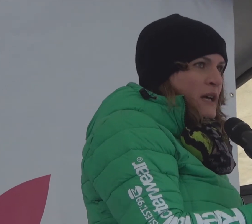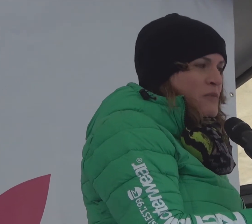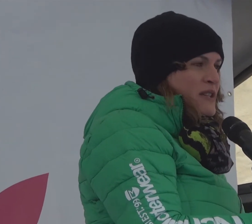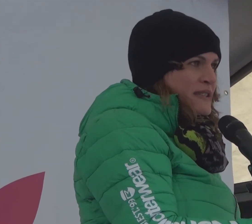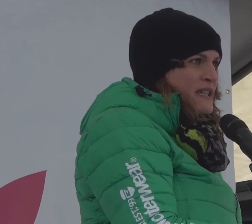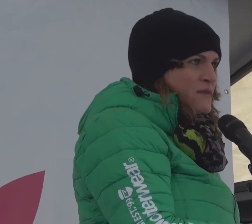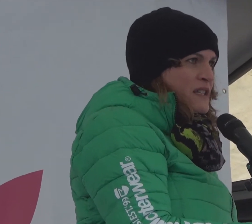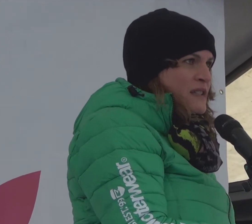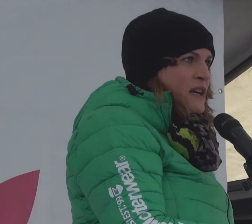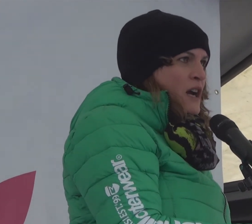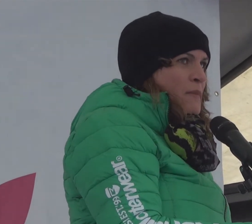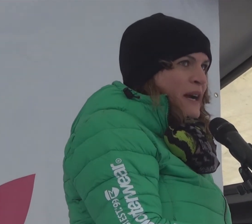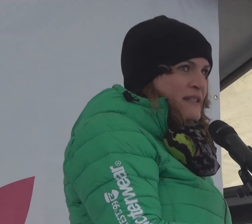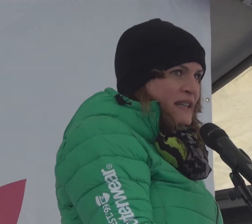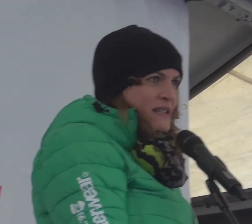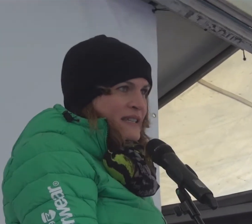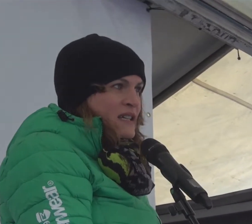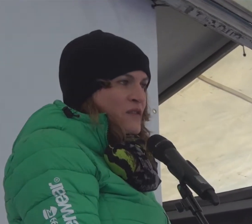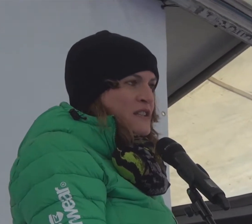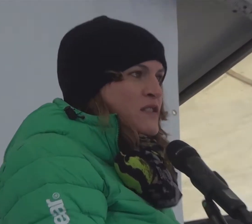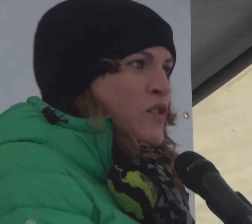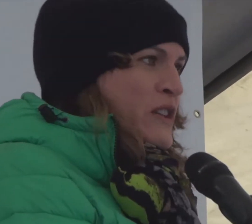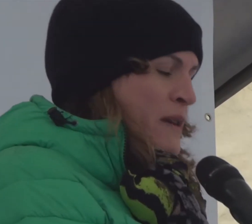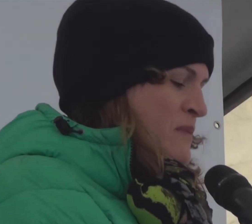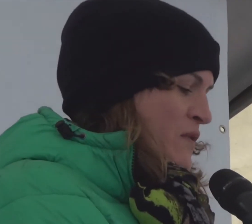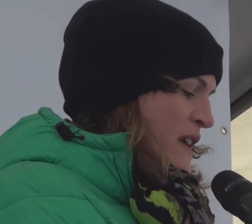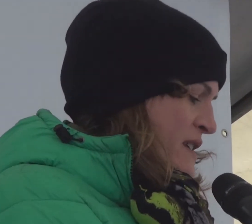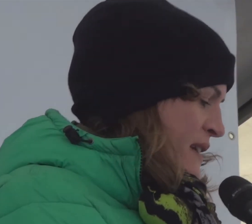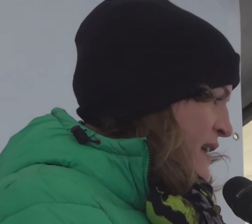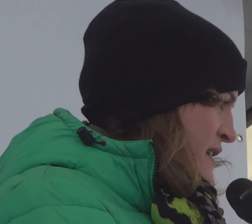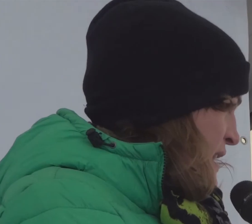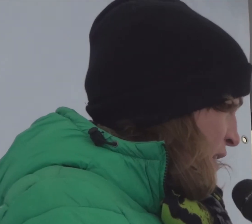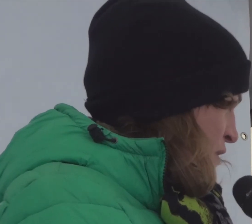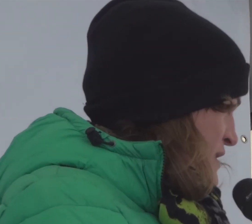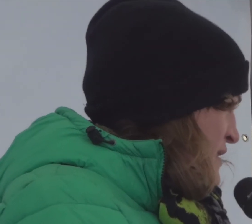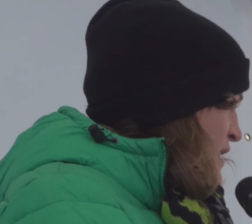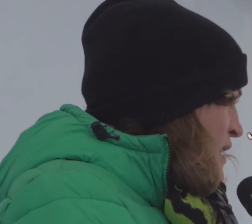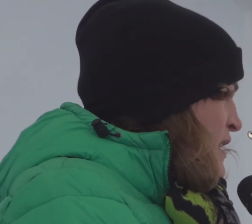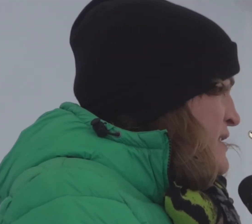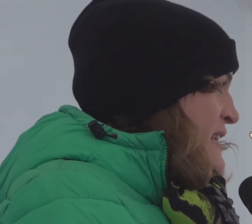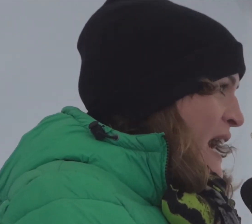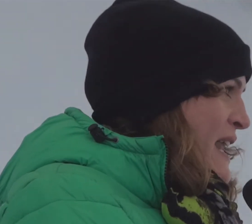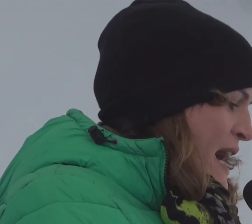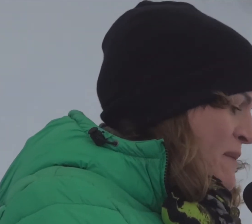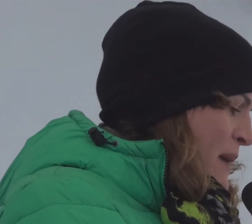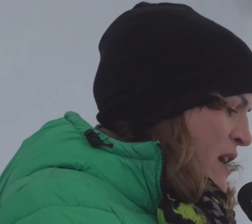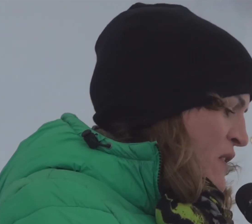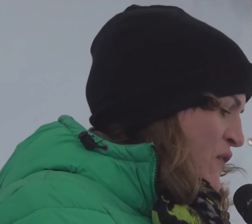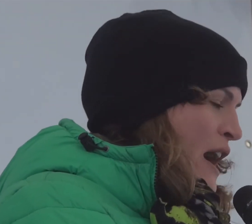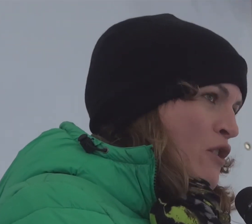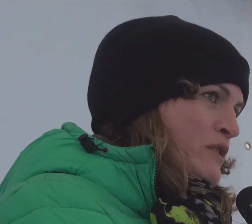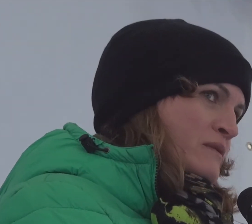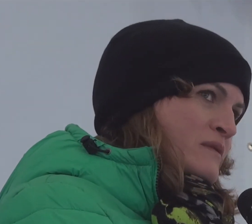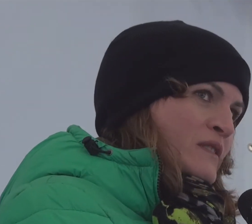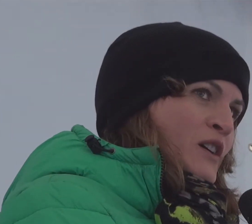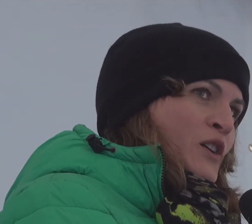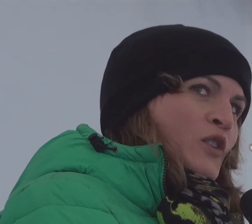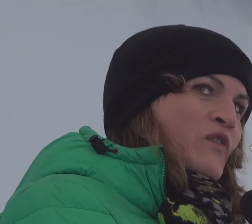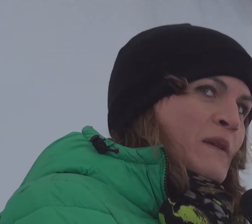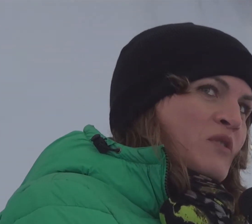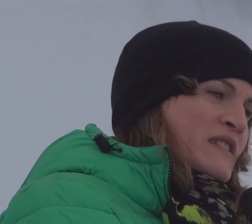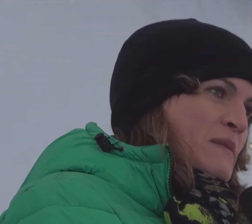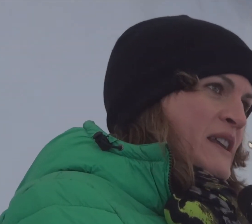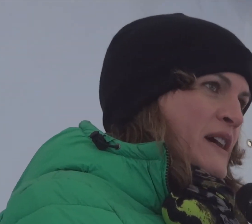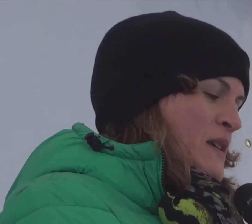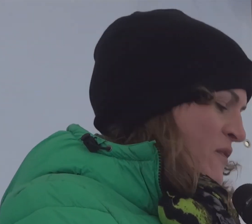noch tabuisiert wird, bagatellisiert wird und eben zu wenig dagegen getan wird. Es geht alle an, Männer wie Frauen,